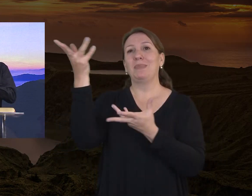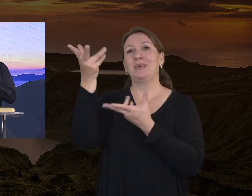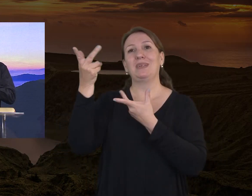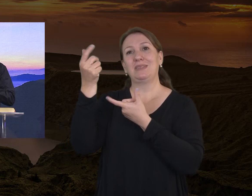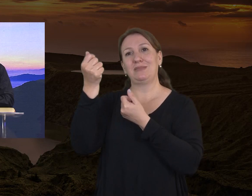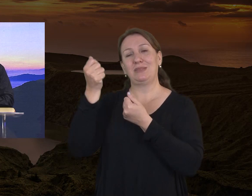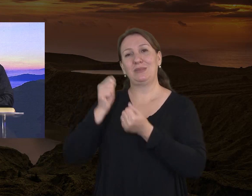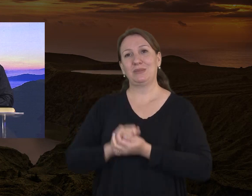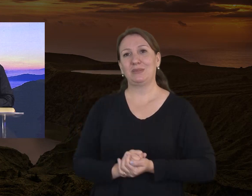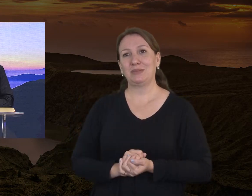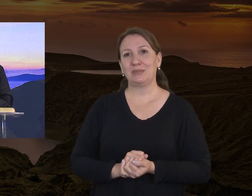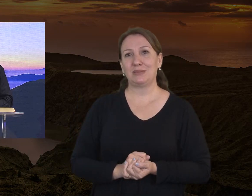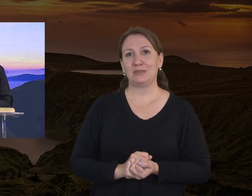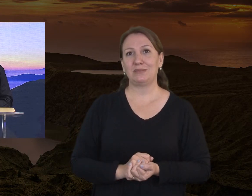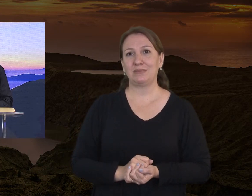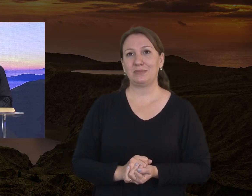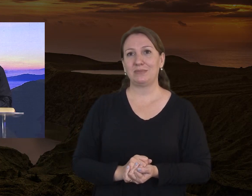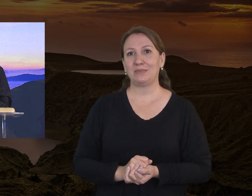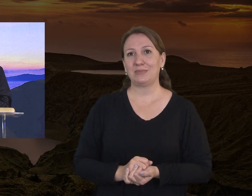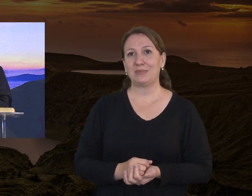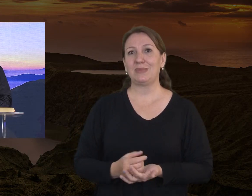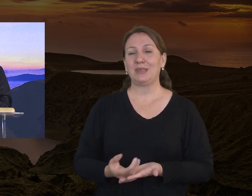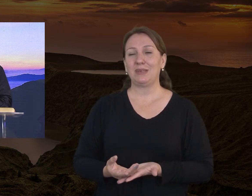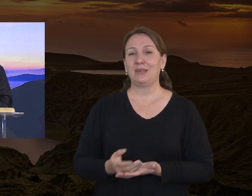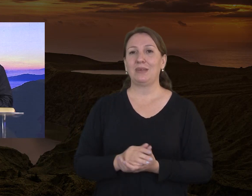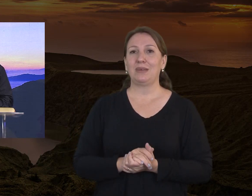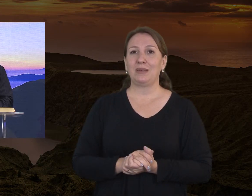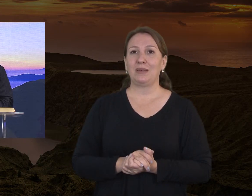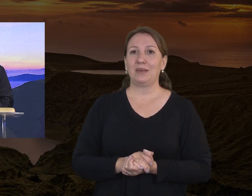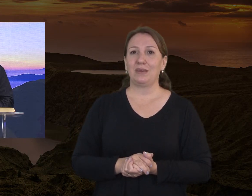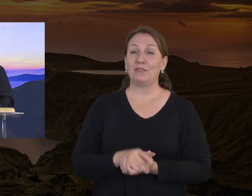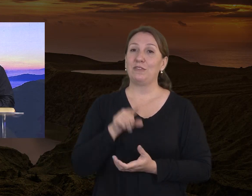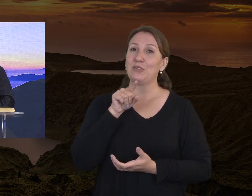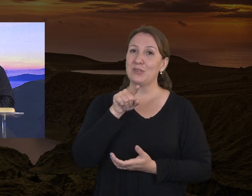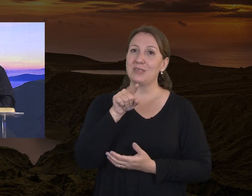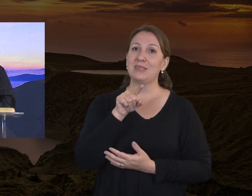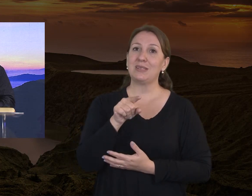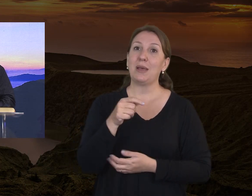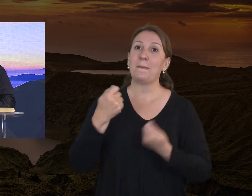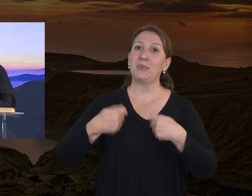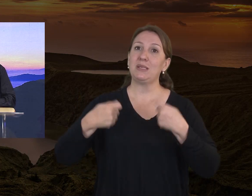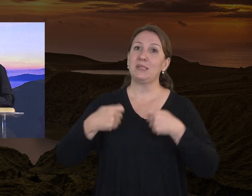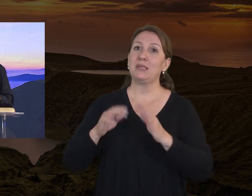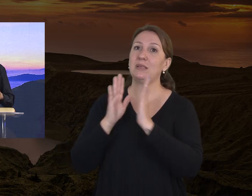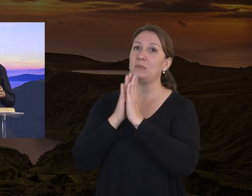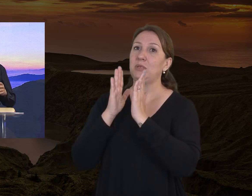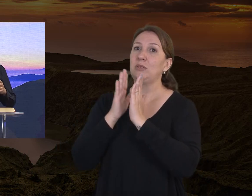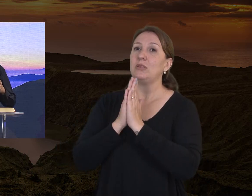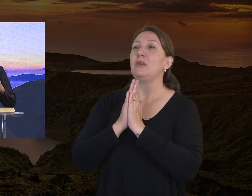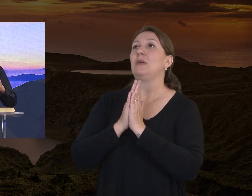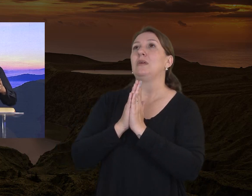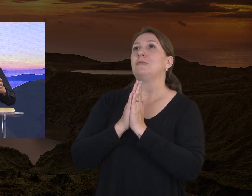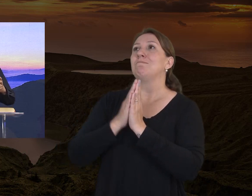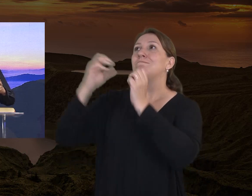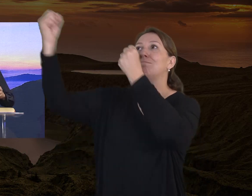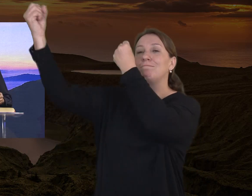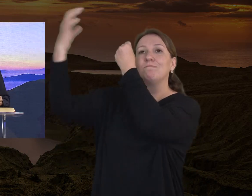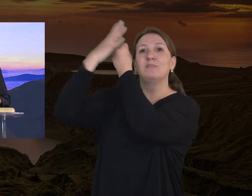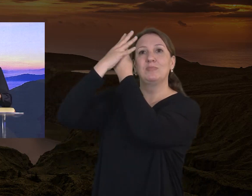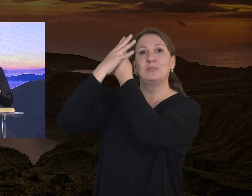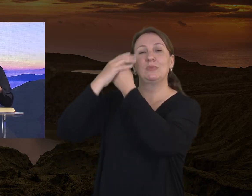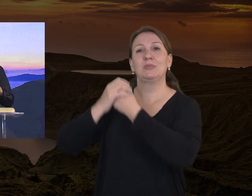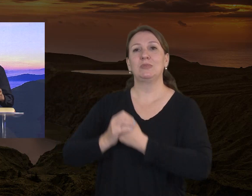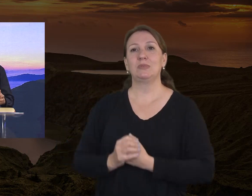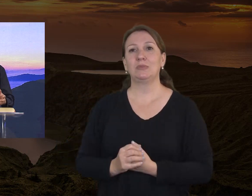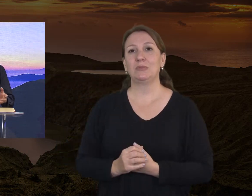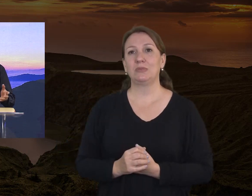que você esteja finalmente recebendo um pouco de revelação dessa palavra, porque o futuro que nos aguarda,